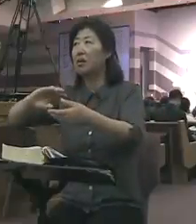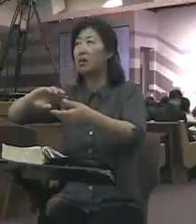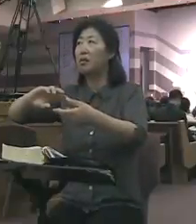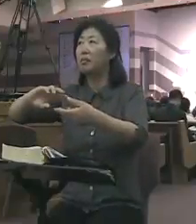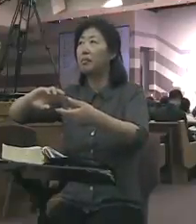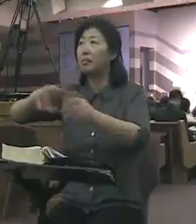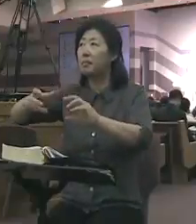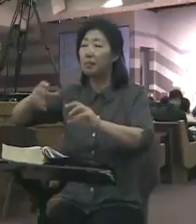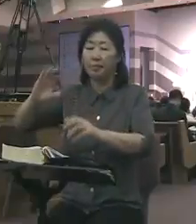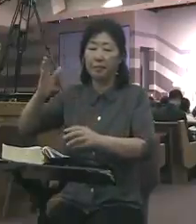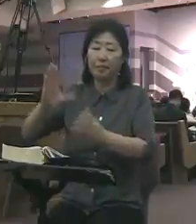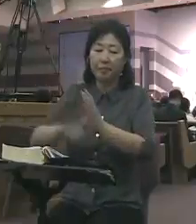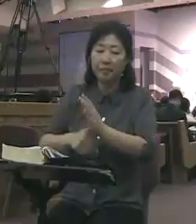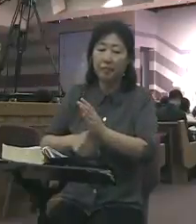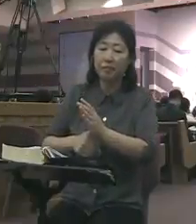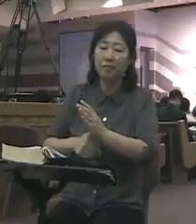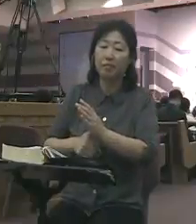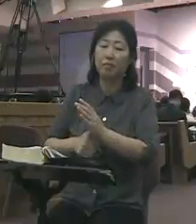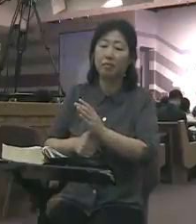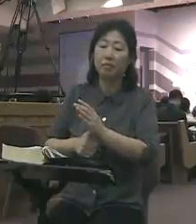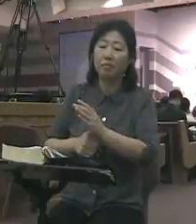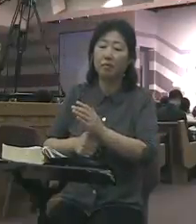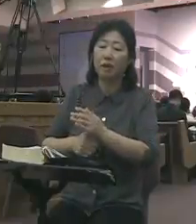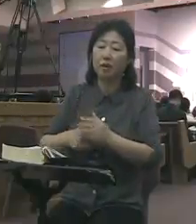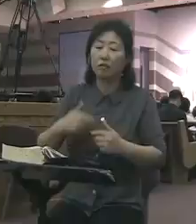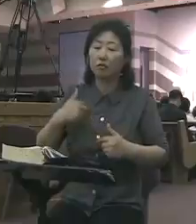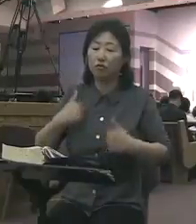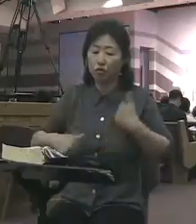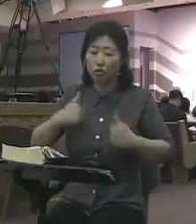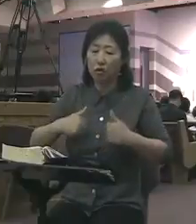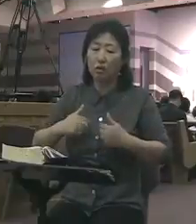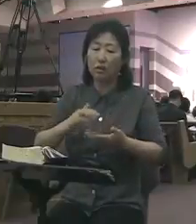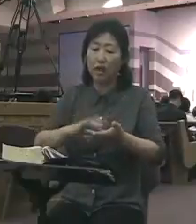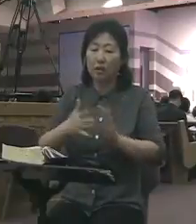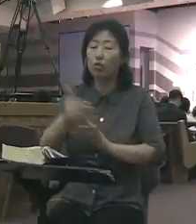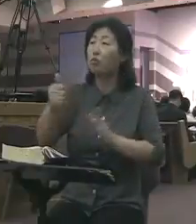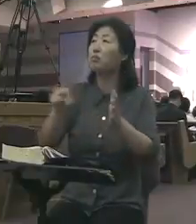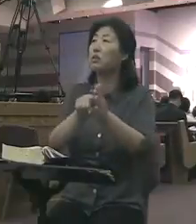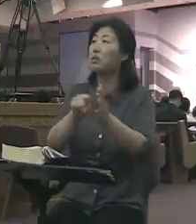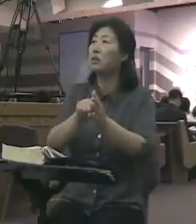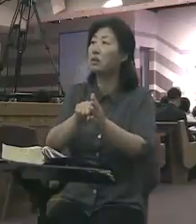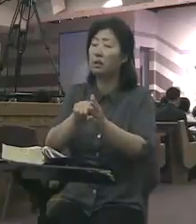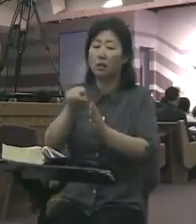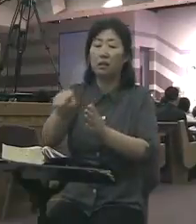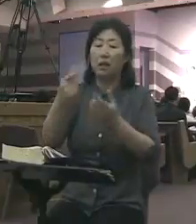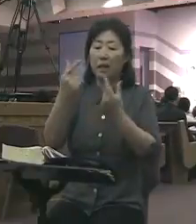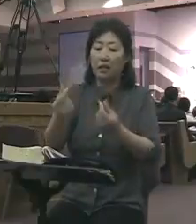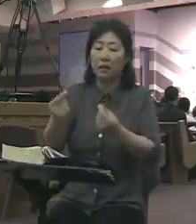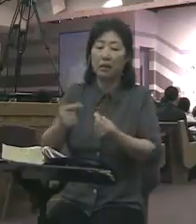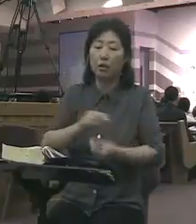나들이가 시작된다는 것을 누리는 것이 예수 믿는 것이고 그래서 우리에게 기쁨이